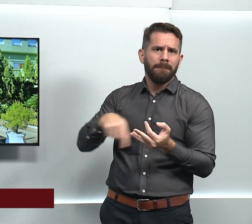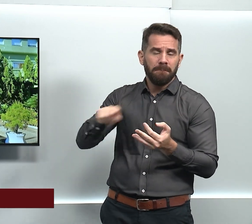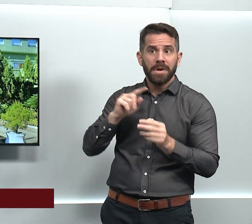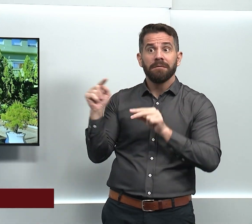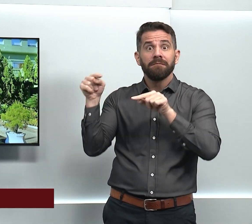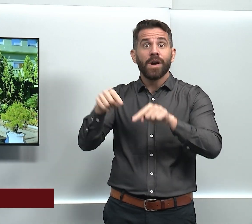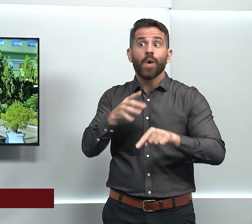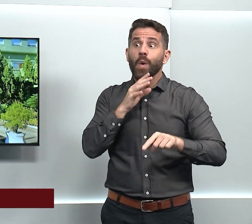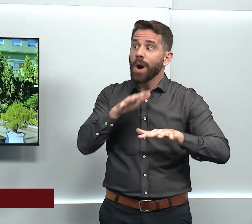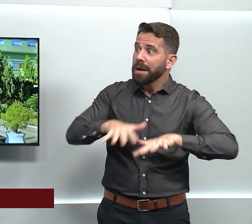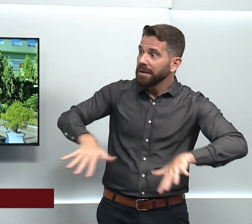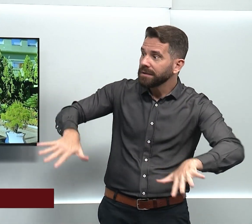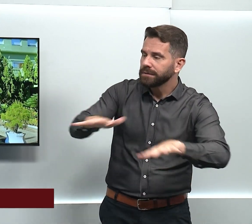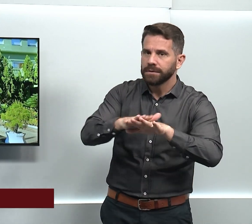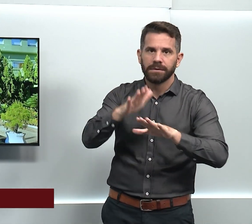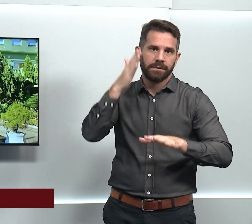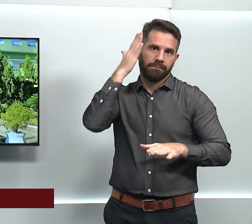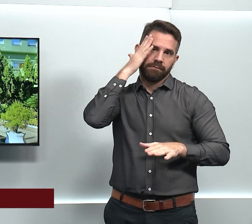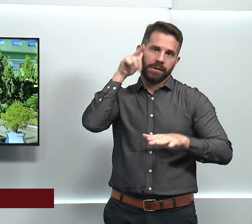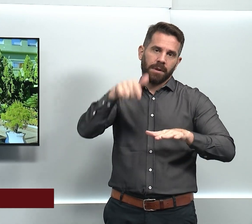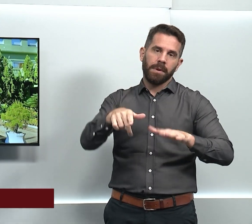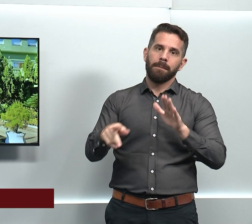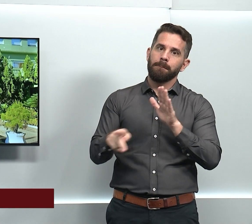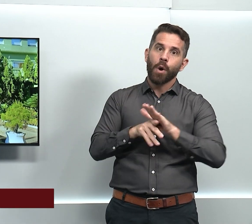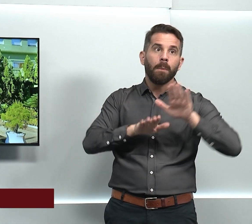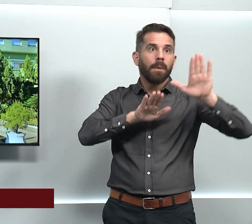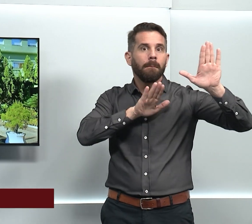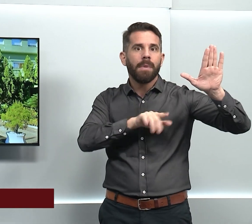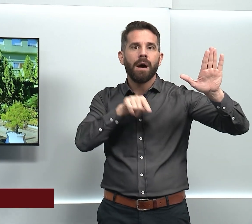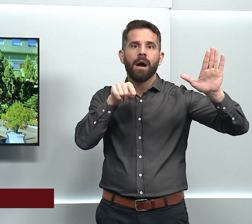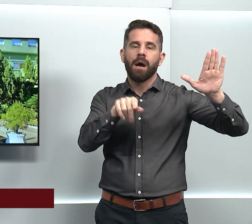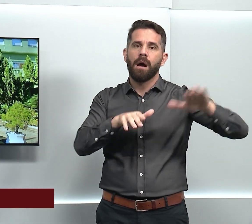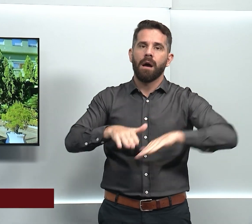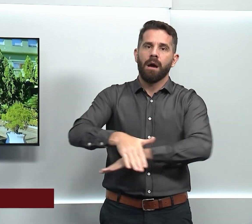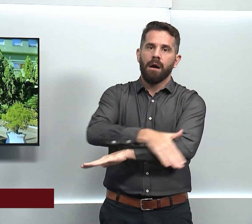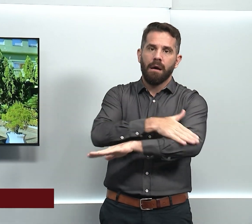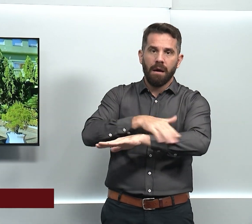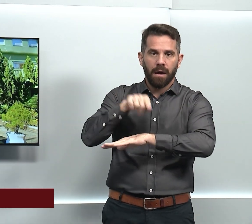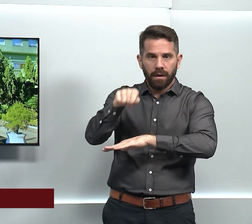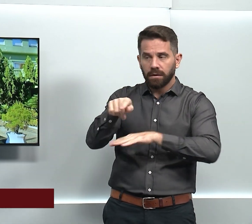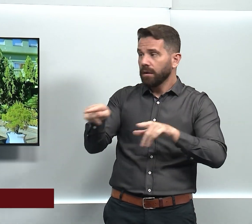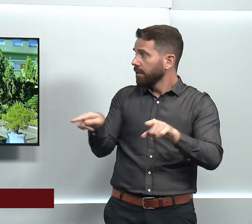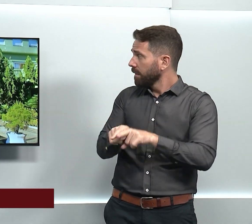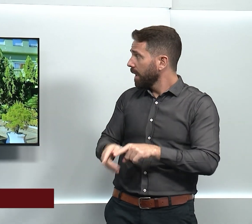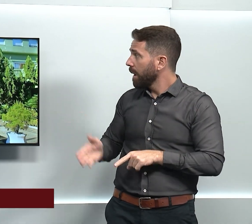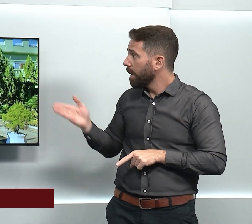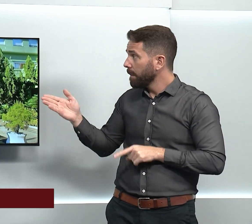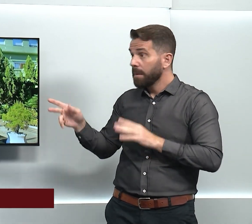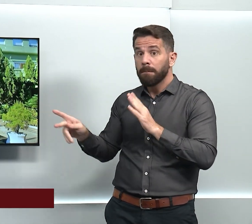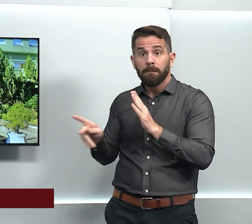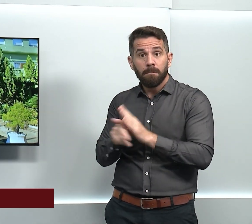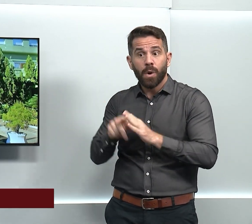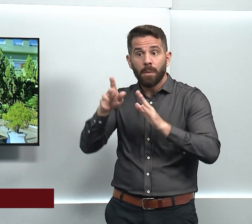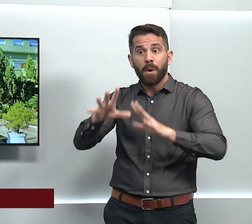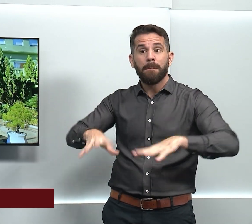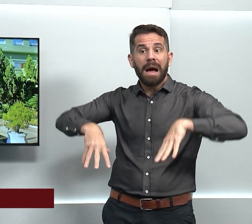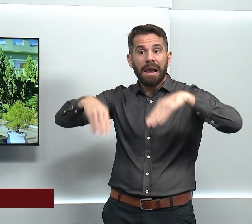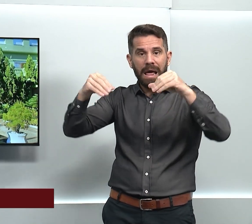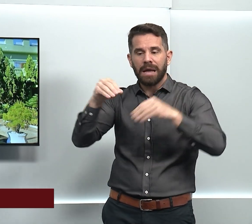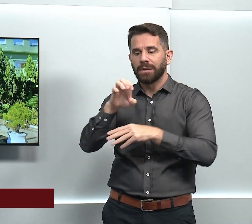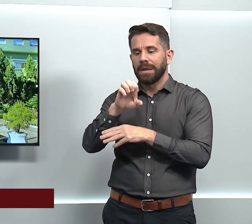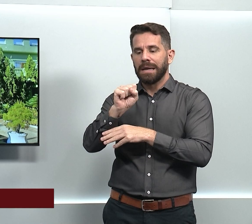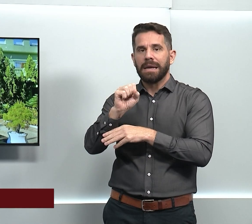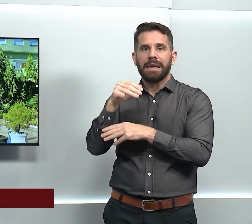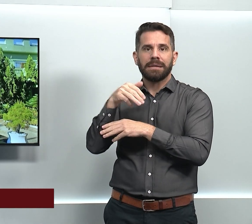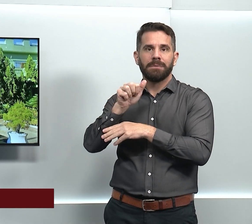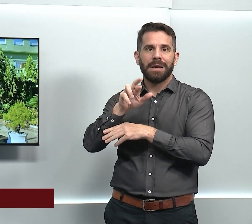lógico, vim aqui para a praça principal da cidade para conhecer a história. Aqui no Palácio, né, Esmeralda, então, a gente consegue perceber que